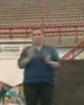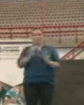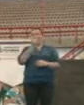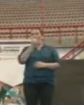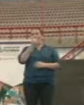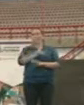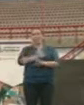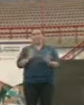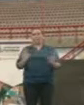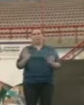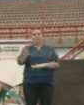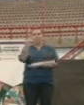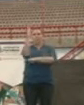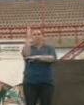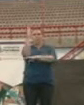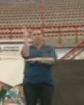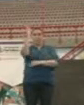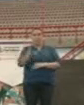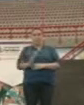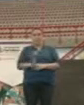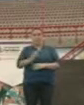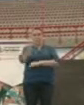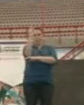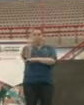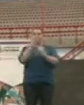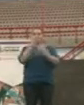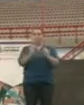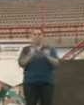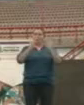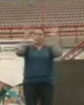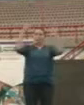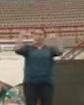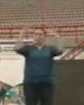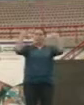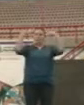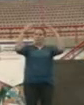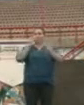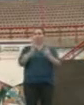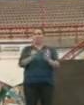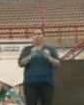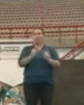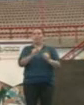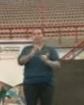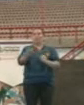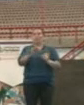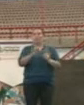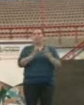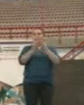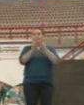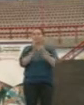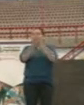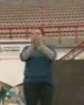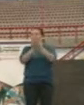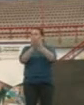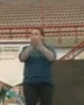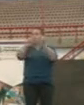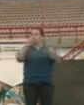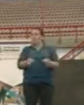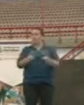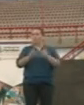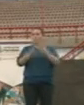o pau-brasil é uma madeira que pode pegar água. E lembre-se, eu vou transportar essa madeira de navio. Então com certeza molhava